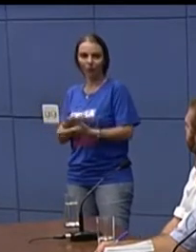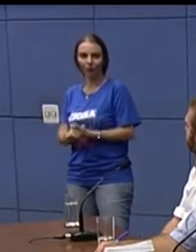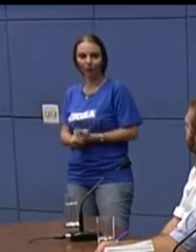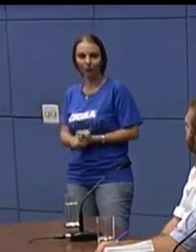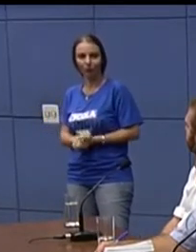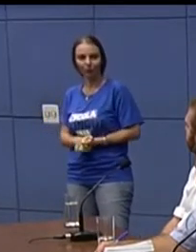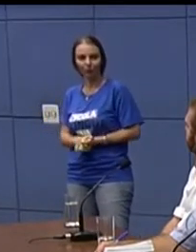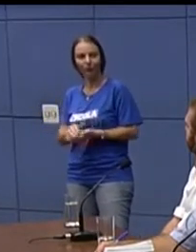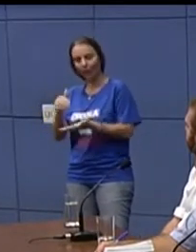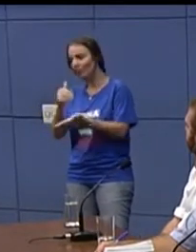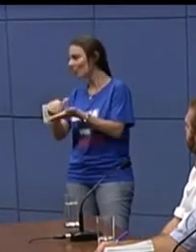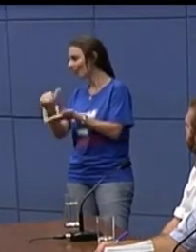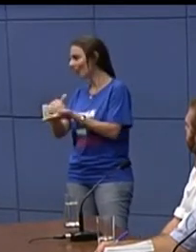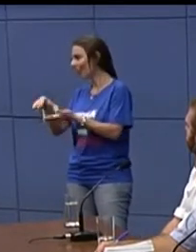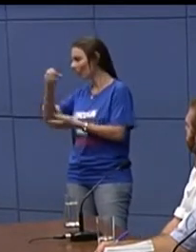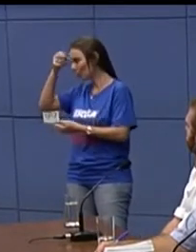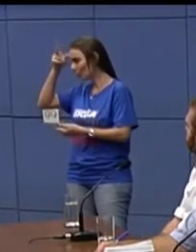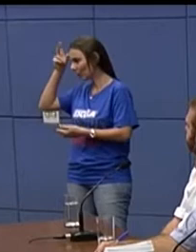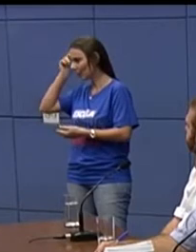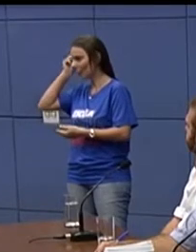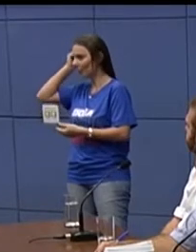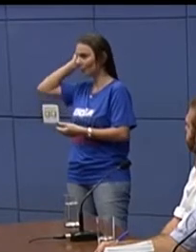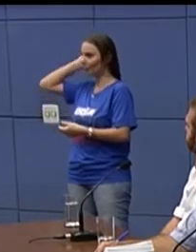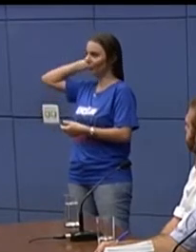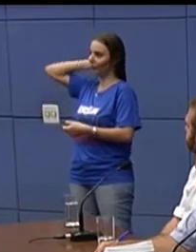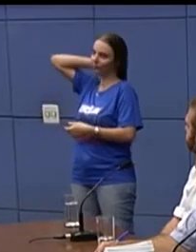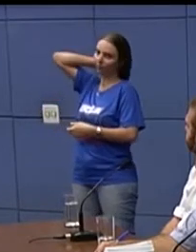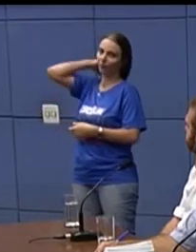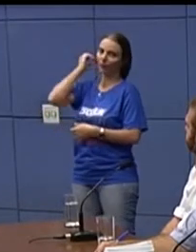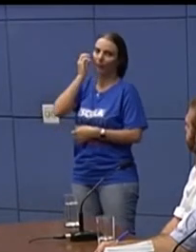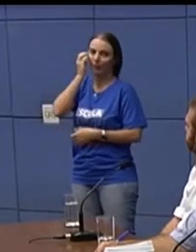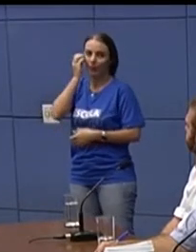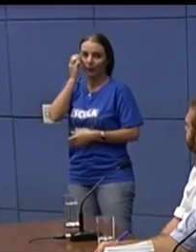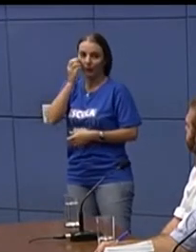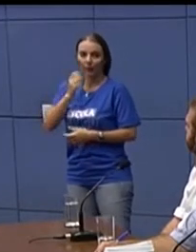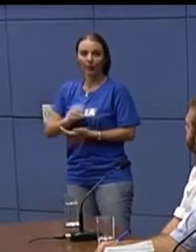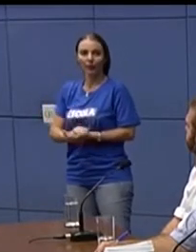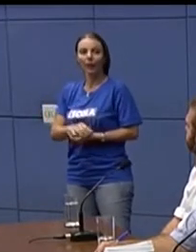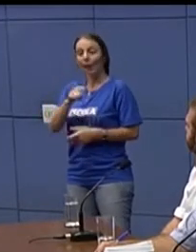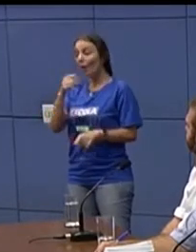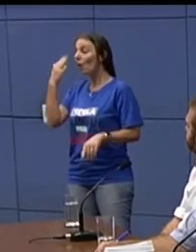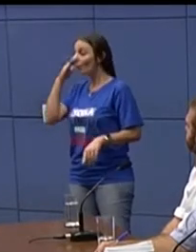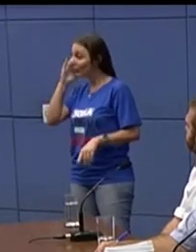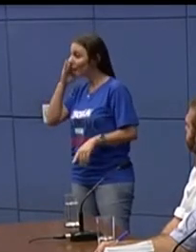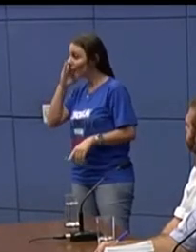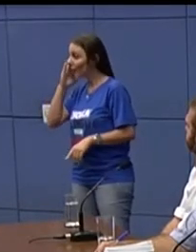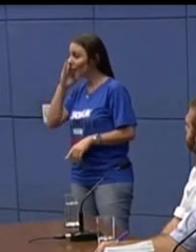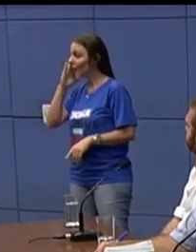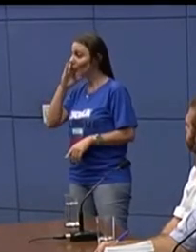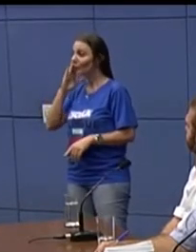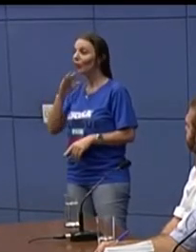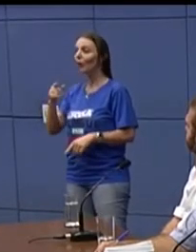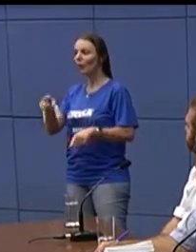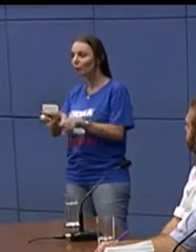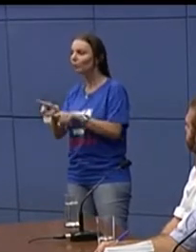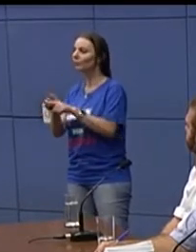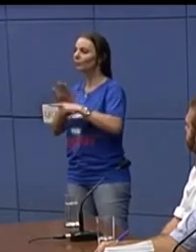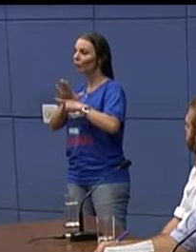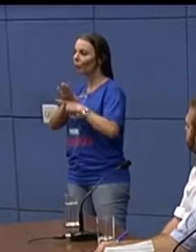outras secretarias do município. Exatamente nesse sentido. Eu entendo. Eu sou